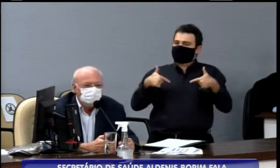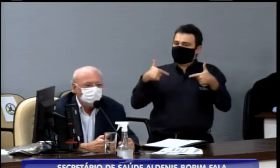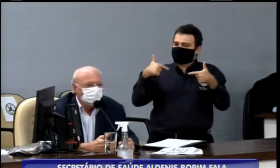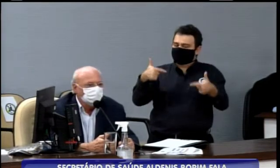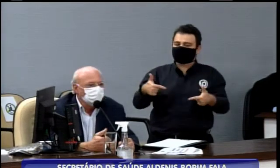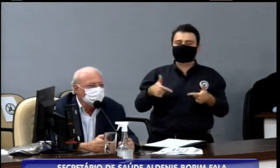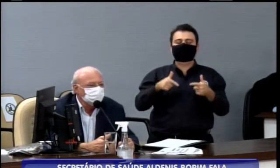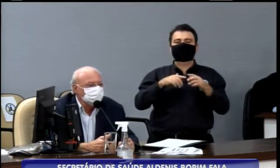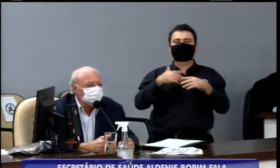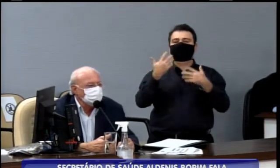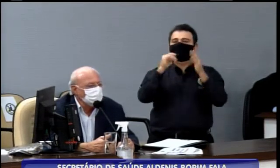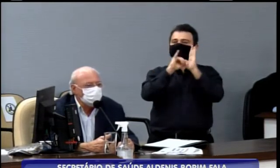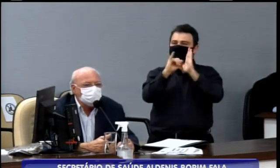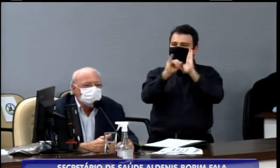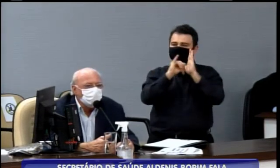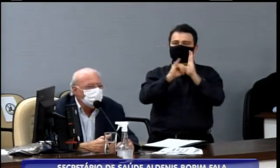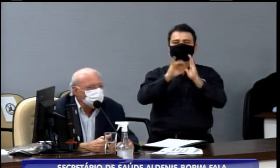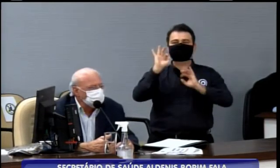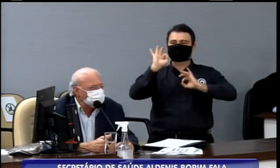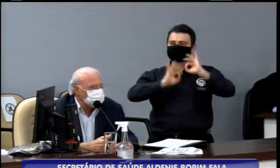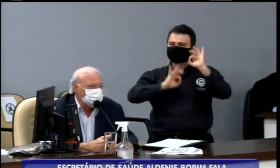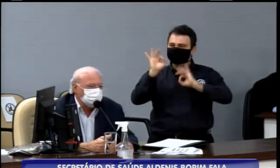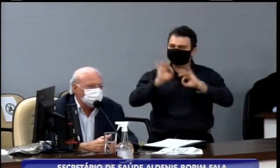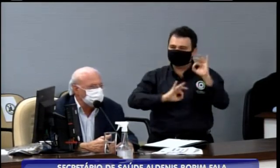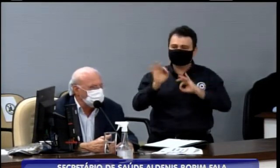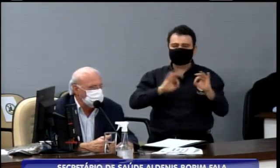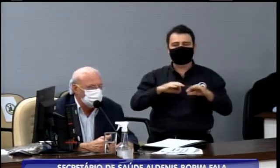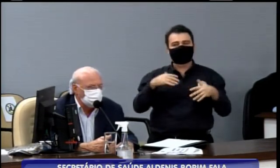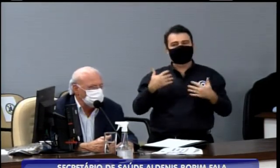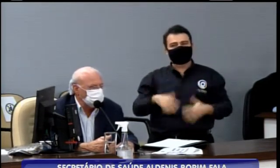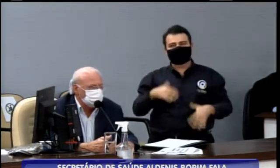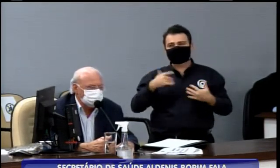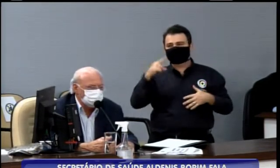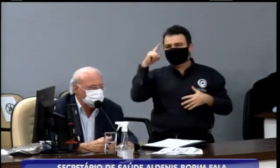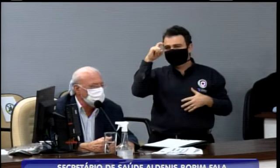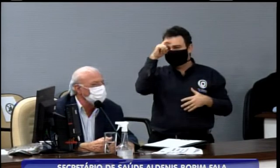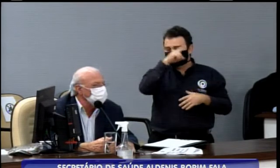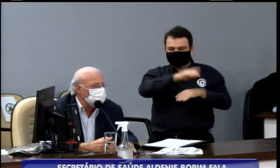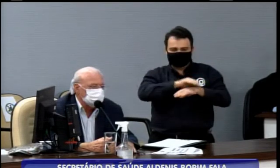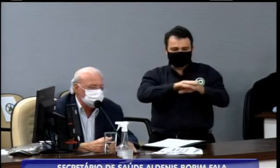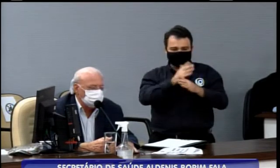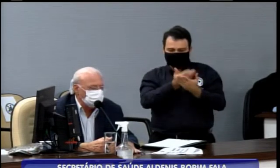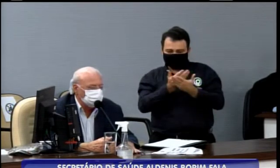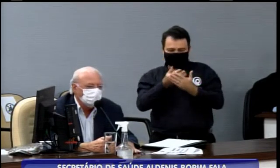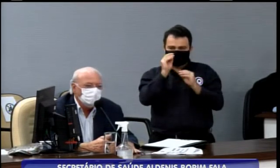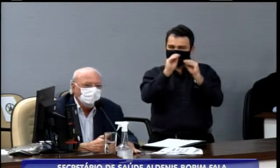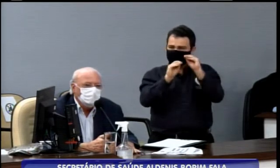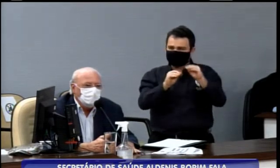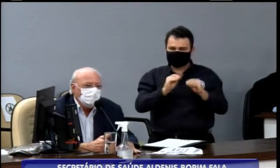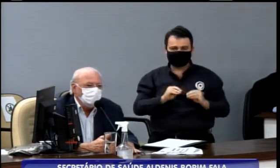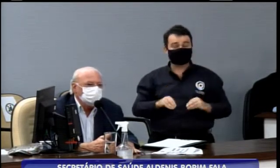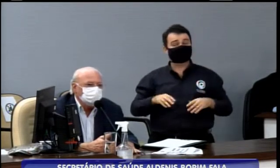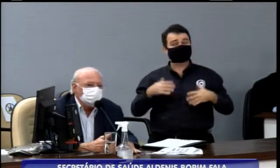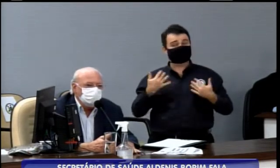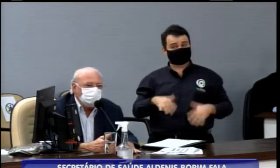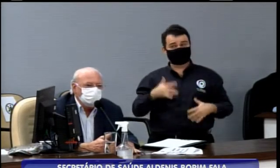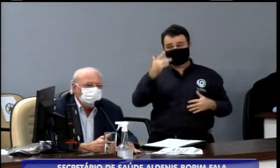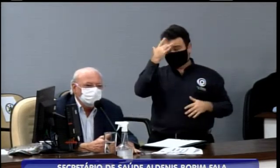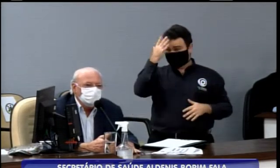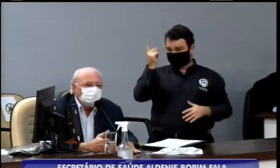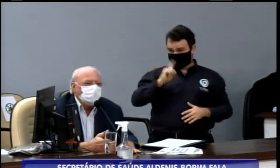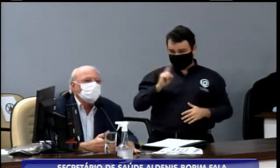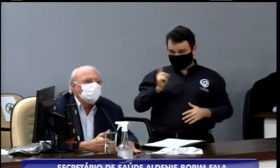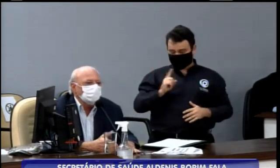edital, quanto é muito difícil elaborar um edital, gente, é muito difícil. E